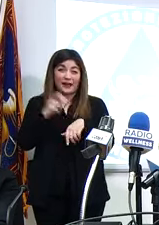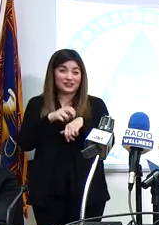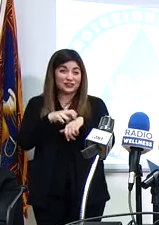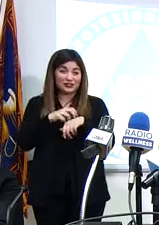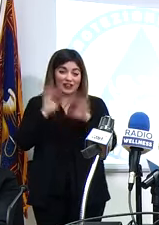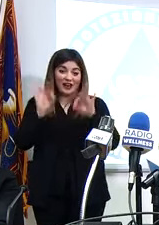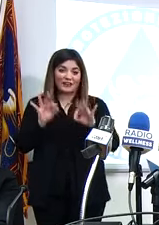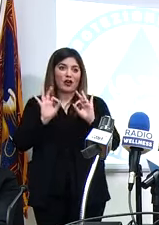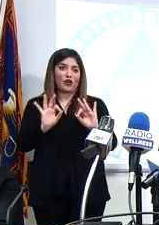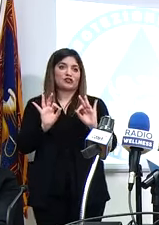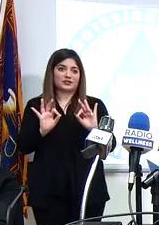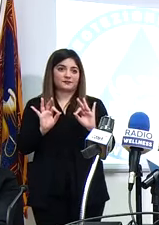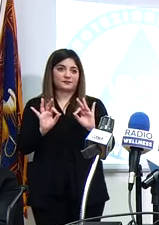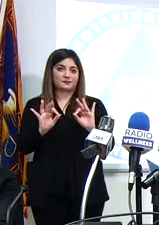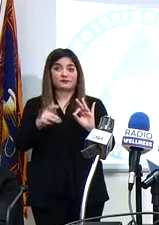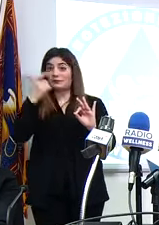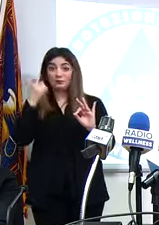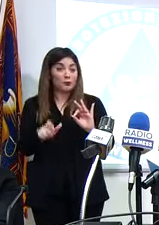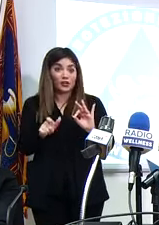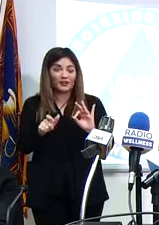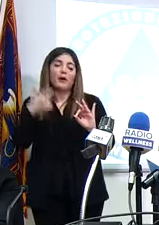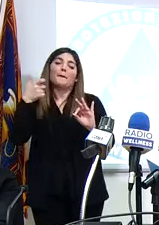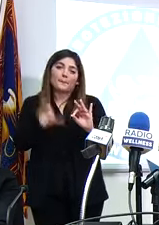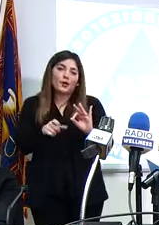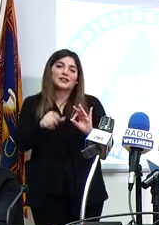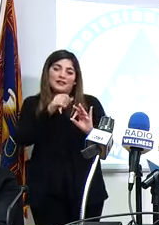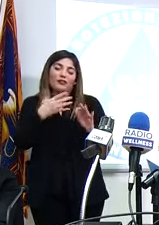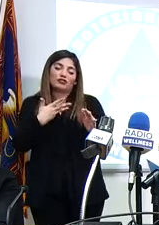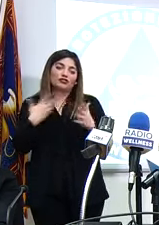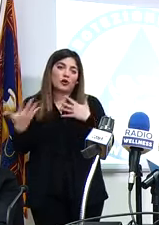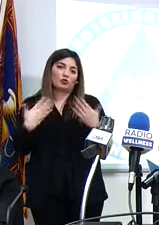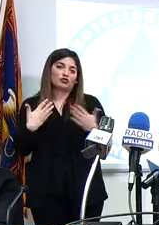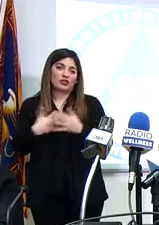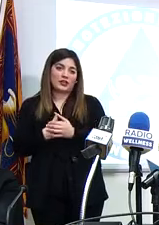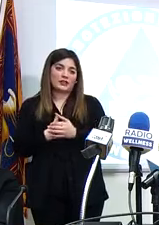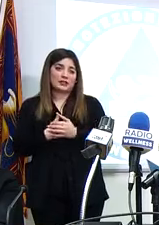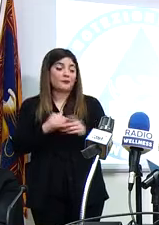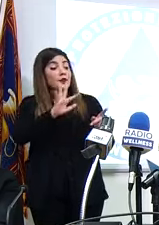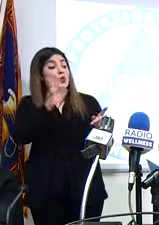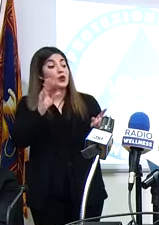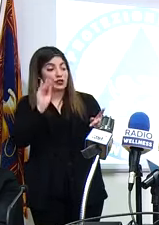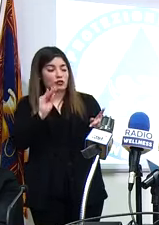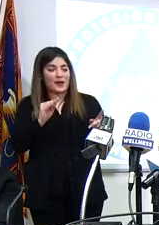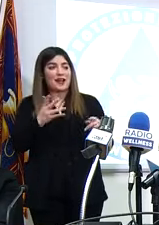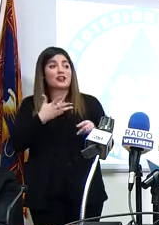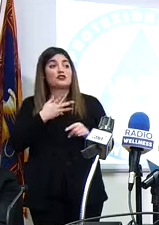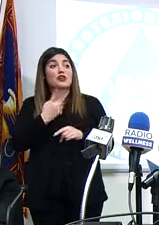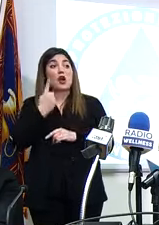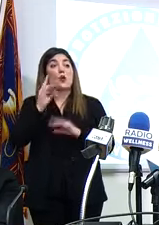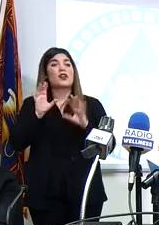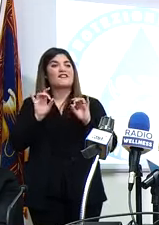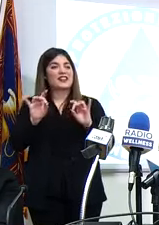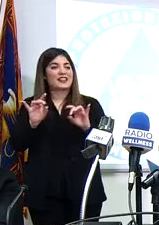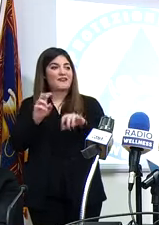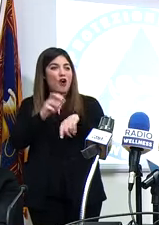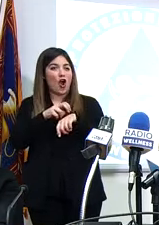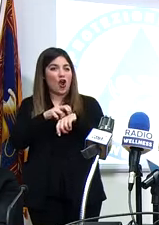fronte. Ecco, poi un'altra domanda. L'infettivologo Galli ha rilasciato in